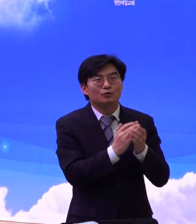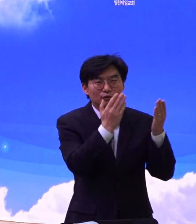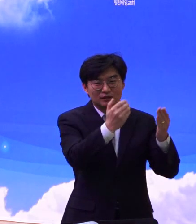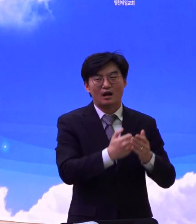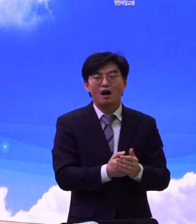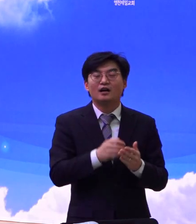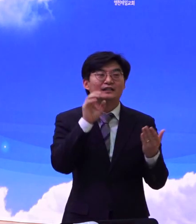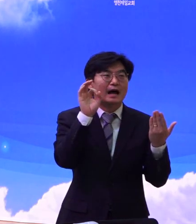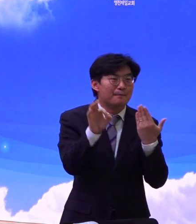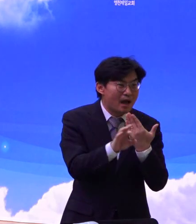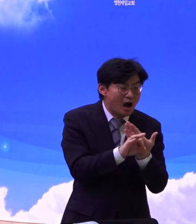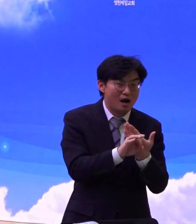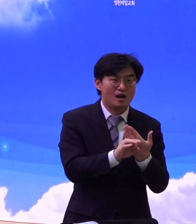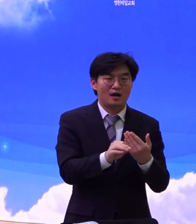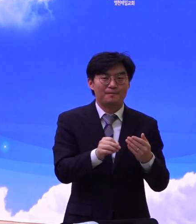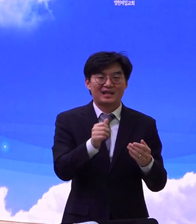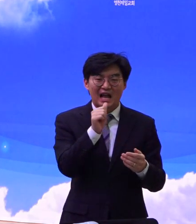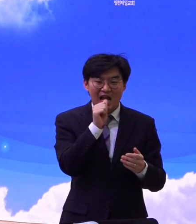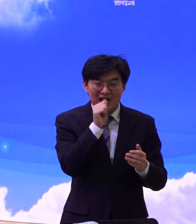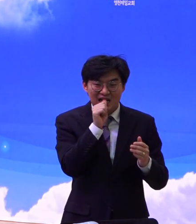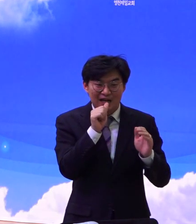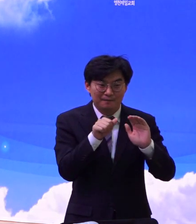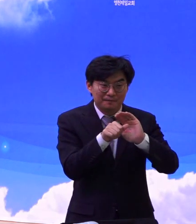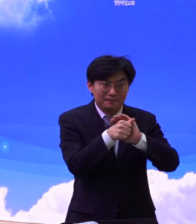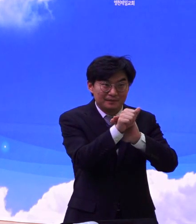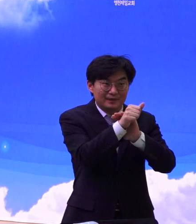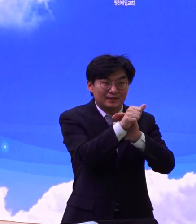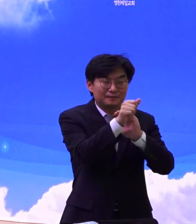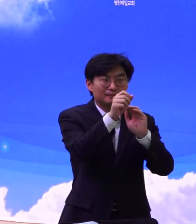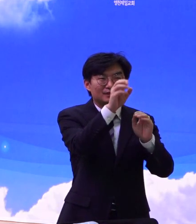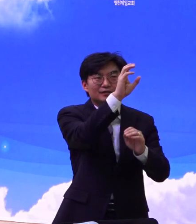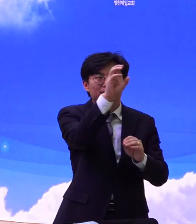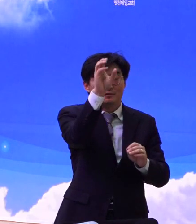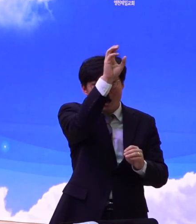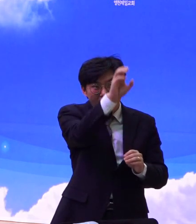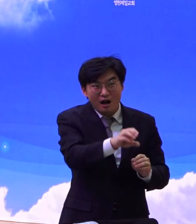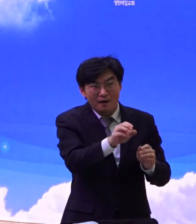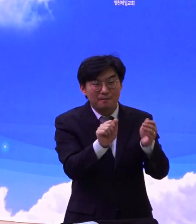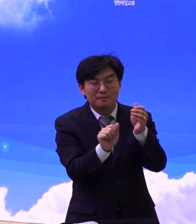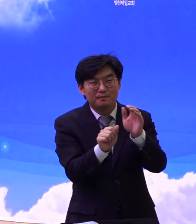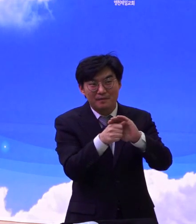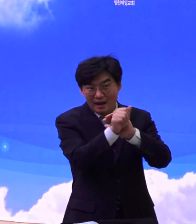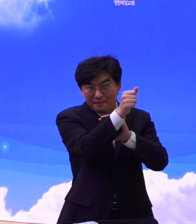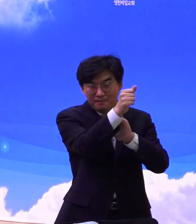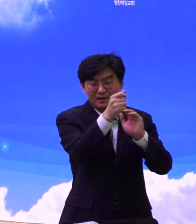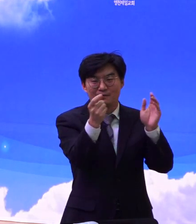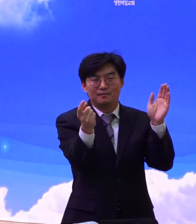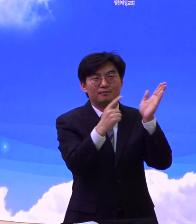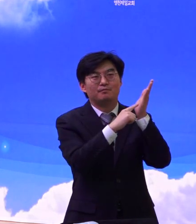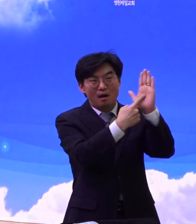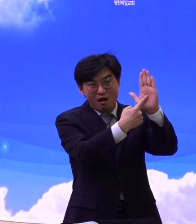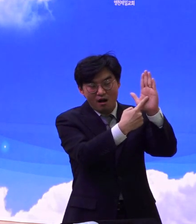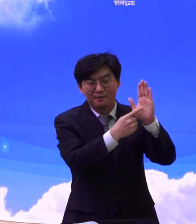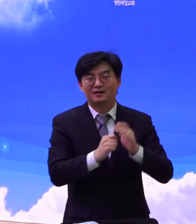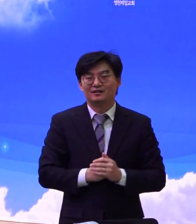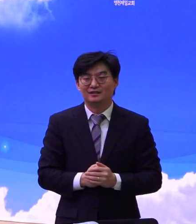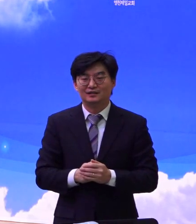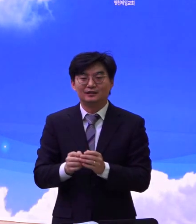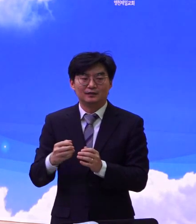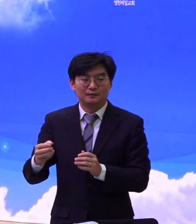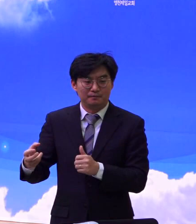놋뱀을 만들어서 장대 위에 매달아라. 그리고 뱀에 물린 자마다 그것을 보면 살아나리라 라고